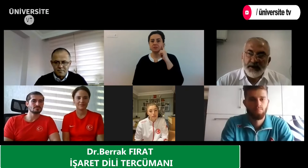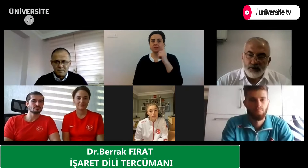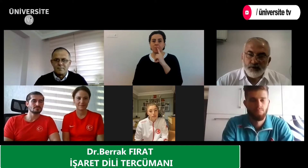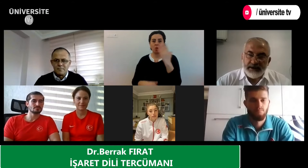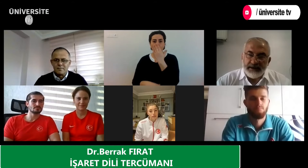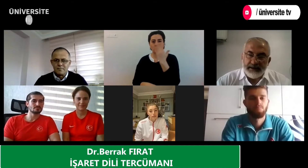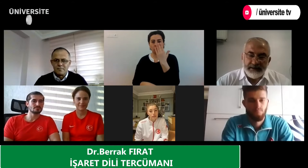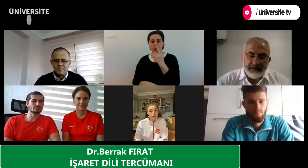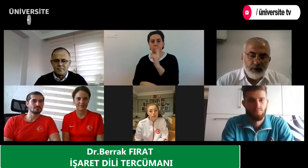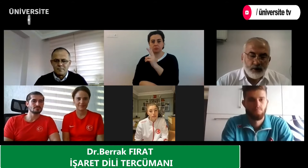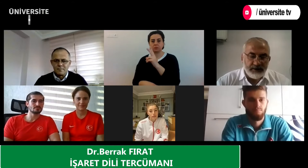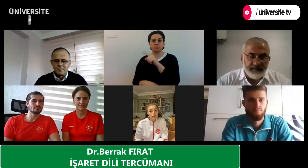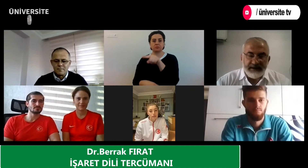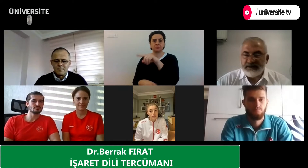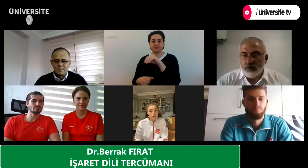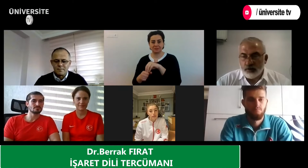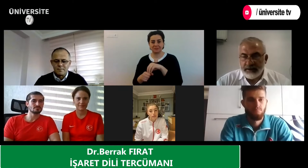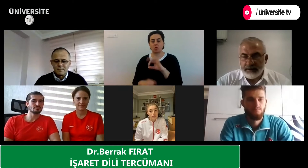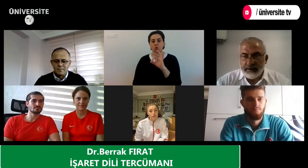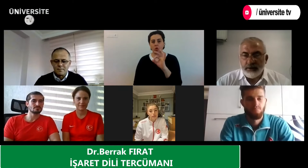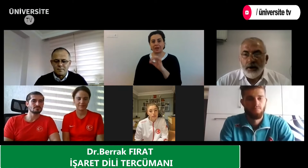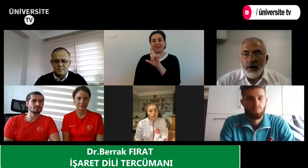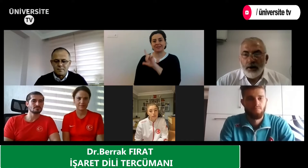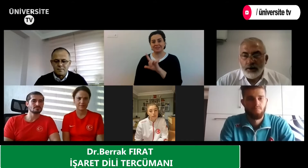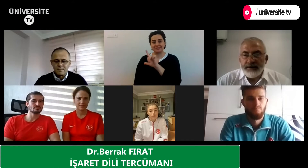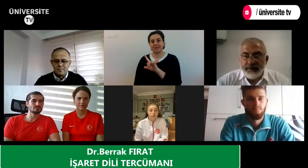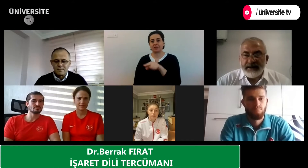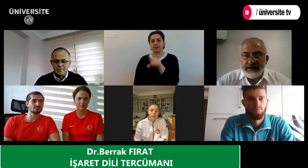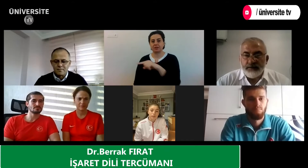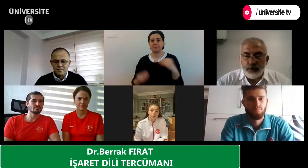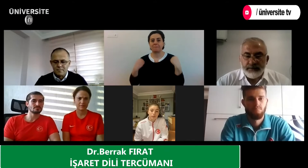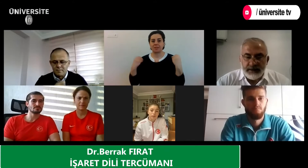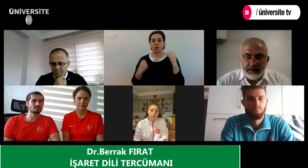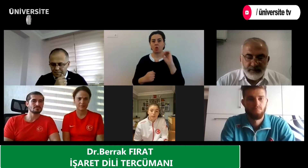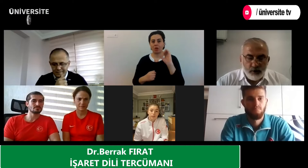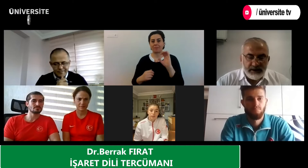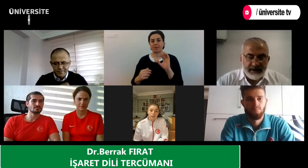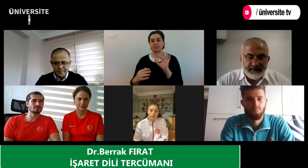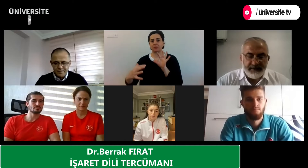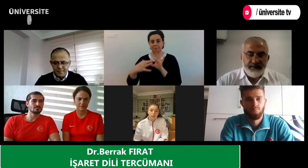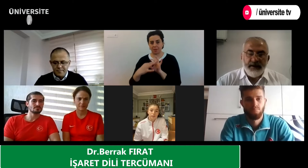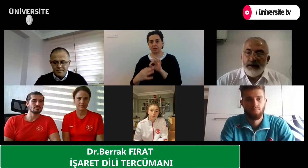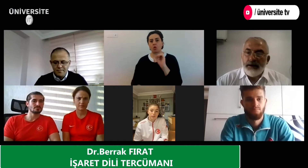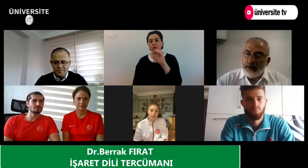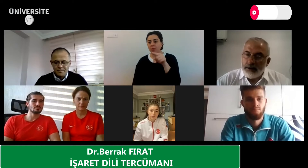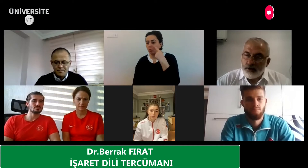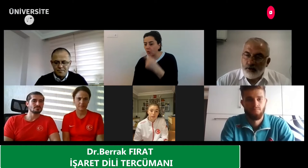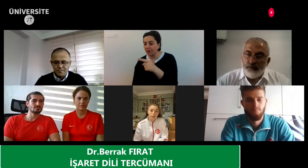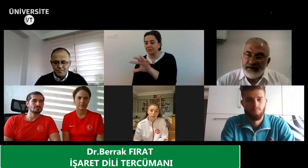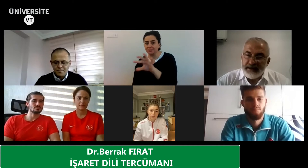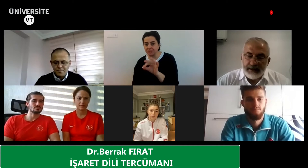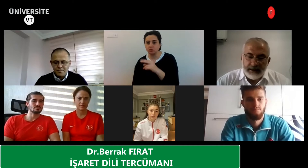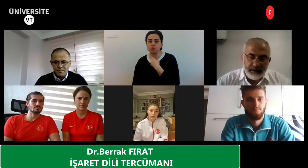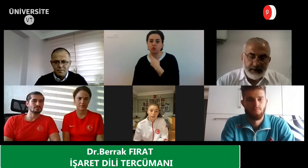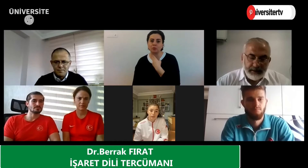bizim Türkiye genelinde. Orta ve lise okulları olarak. Oranın beden eğitimi öğretmenleri ve hocalarından